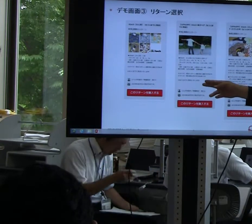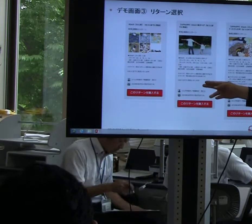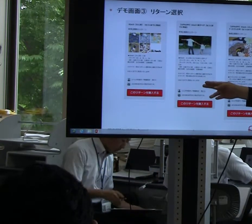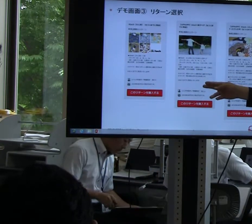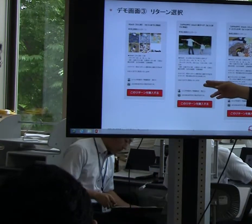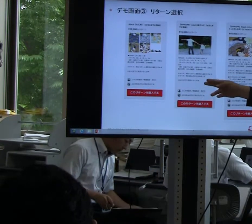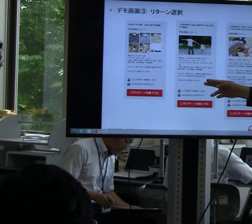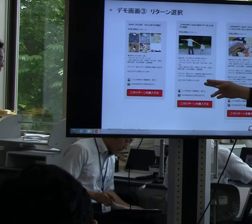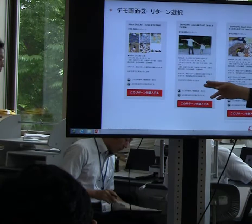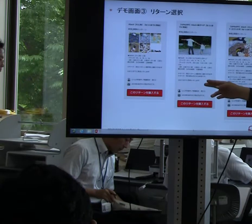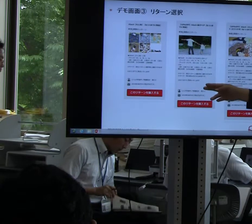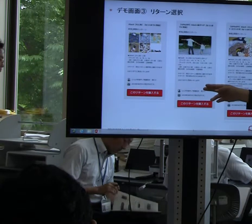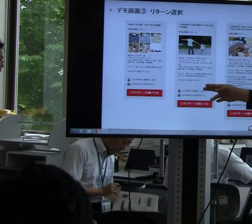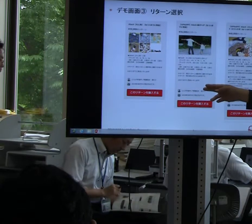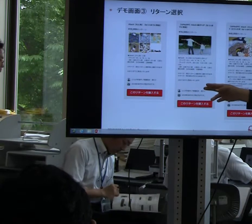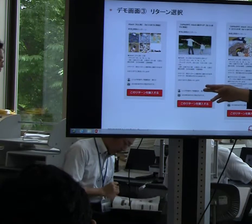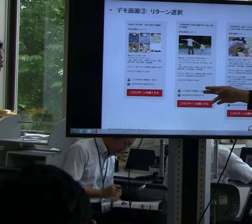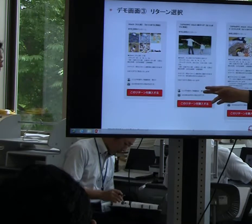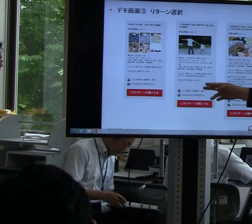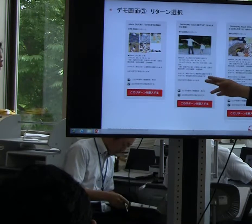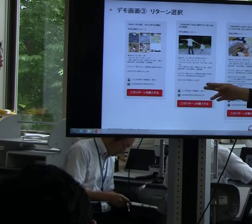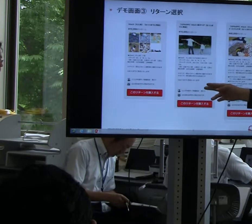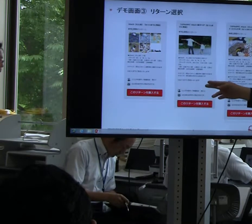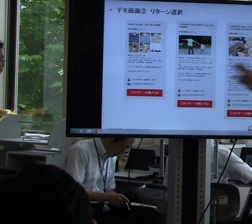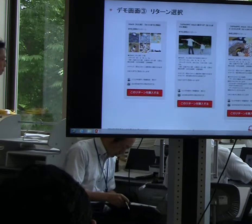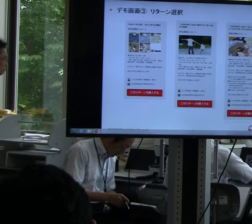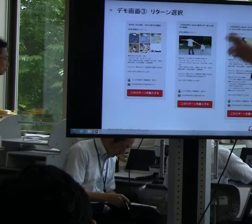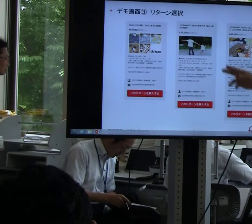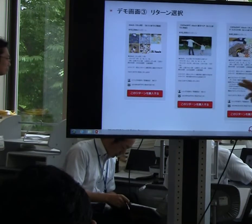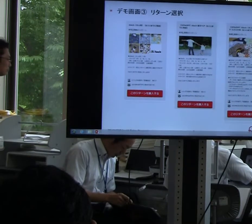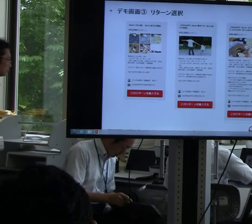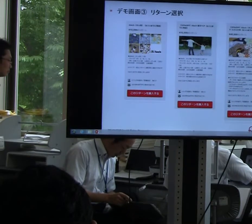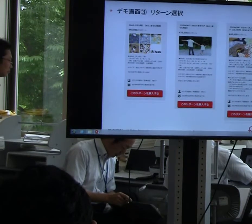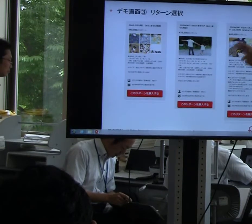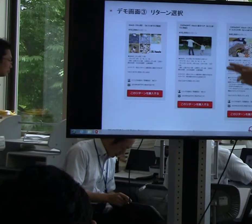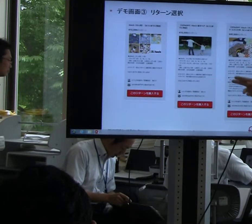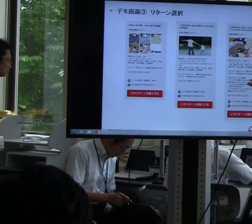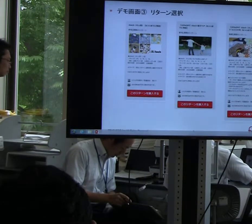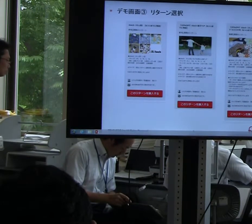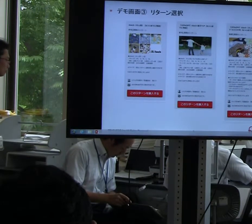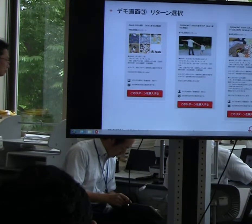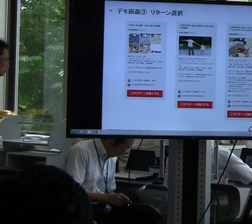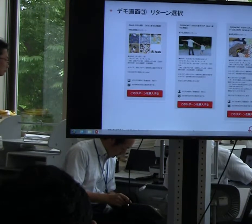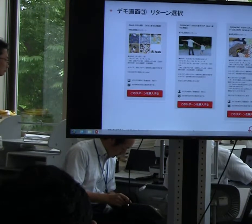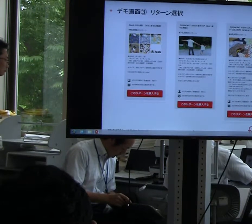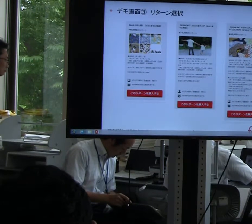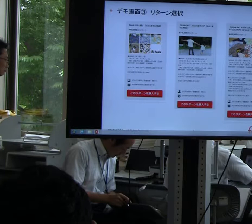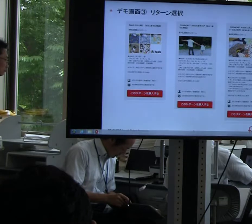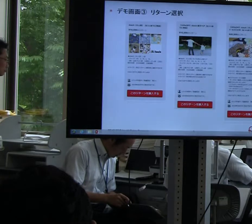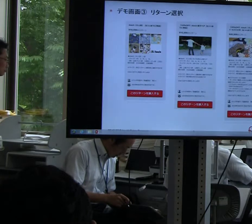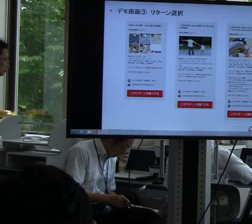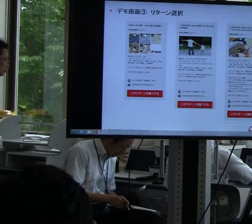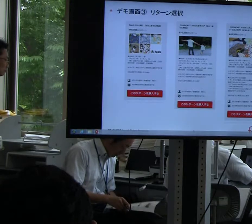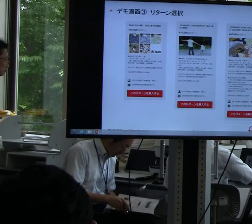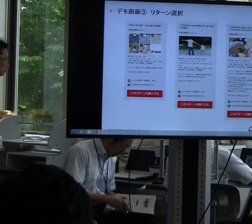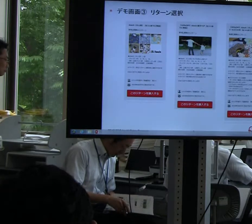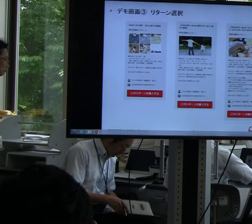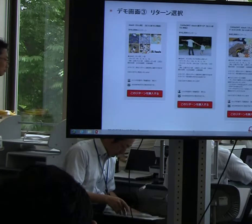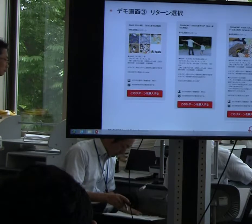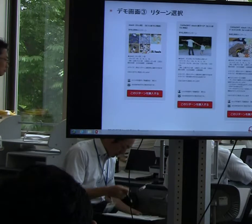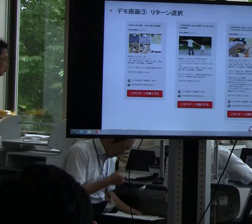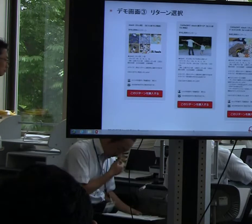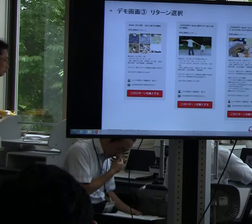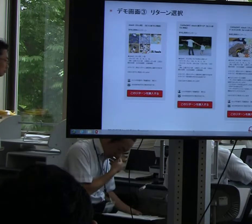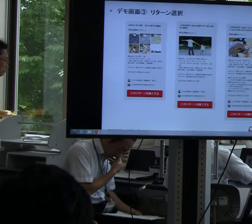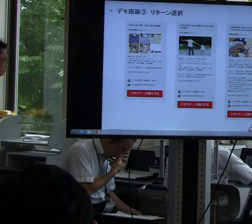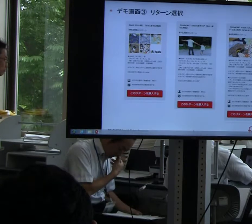大人と子供の、子供のペアのアロハシャツがもらっている。まあ、これ事業がアロハシャツのプロジェクトなわけなんですが、でこちらは4万円に対